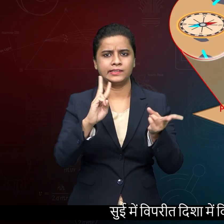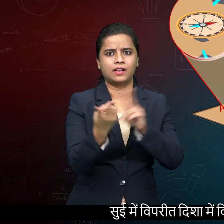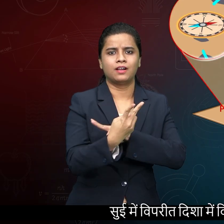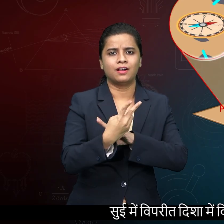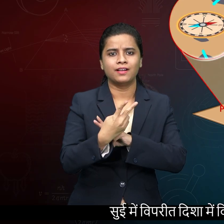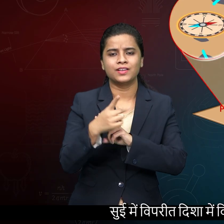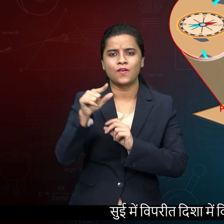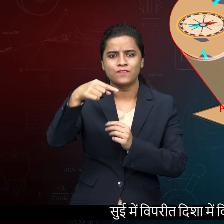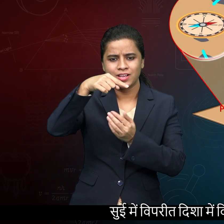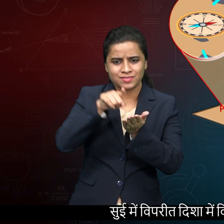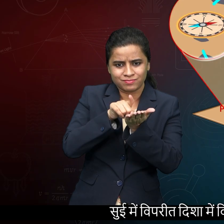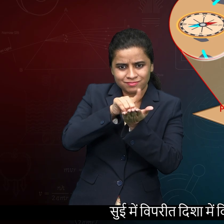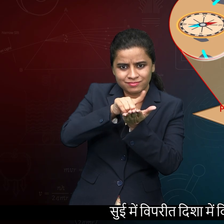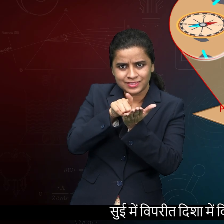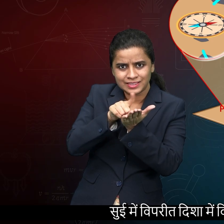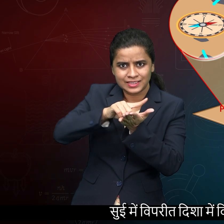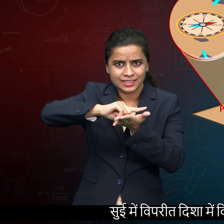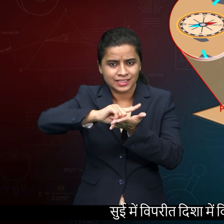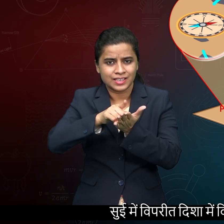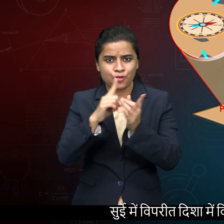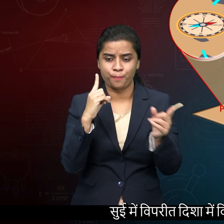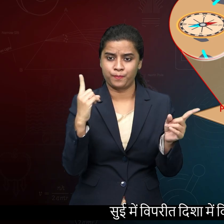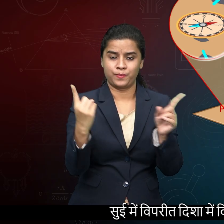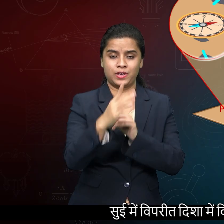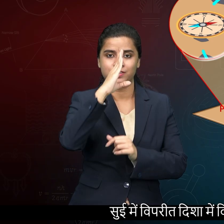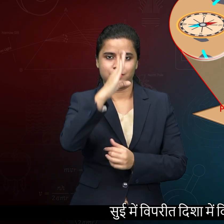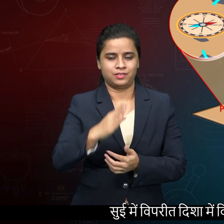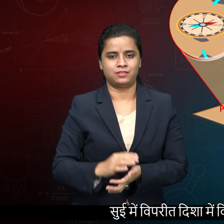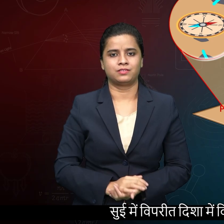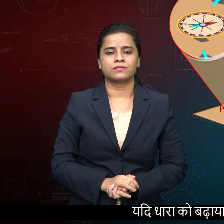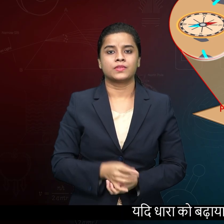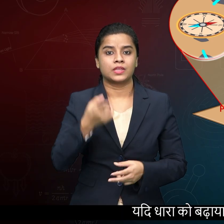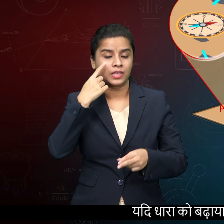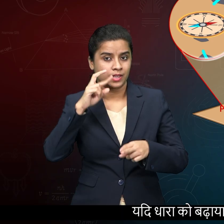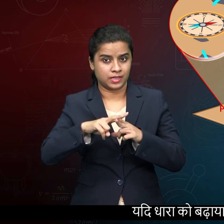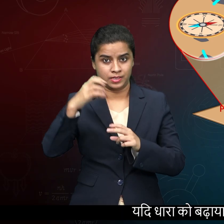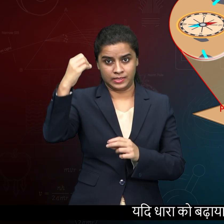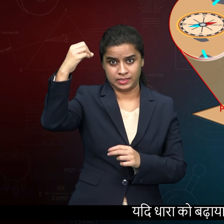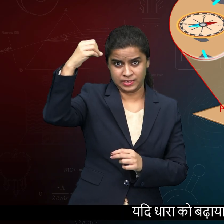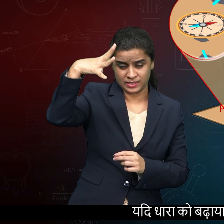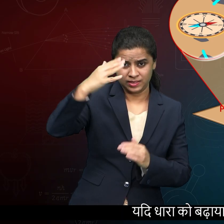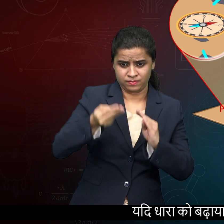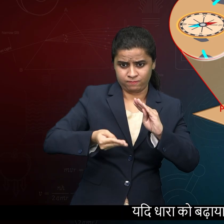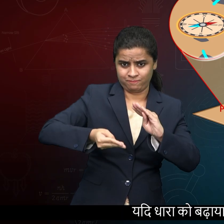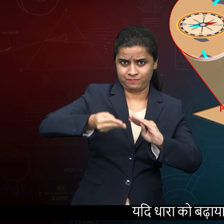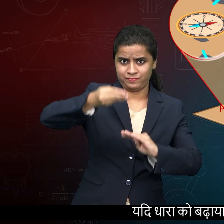विचलन द्वारा हम इसे ज्ञात कर सकते हैं। यदि धारा को बढ़ाया जाता